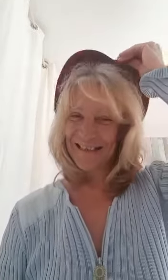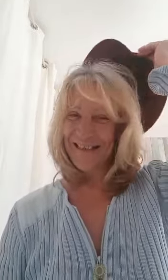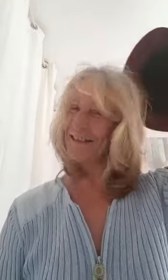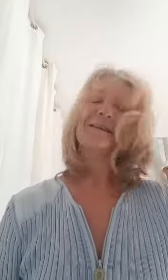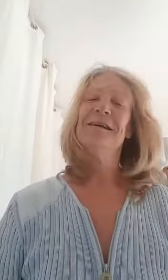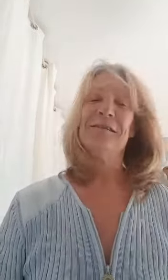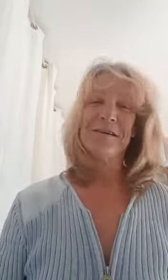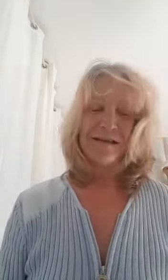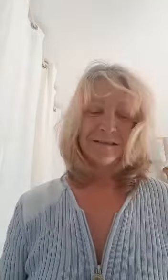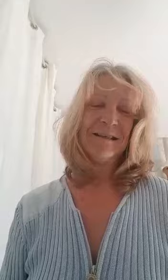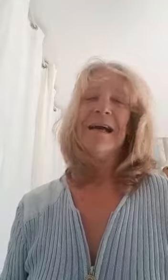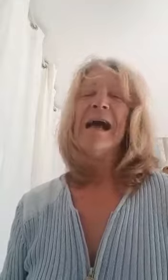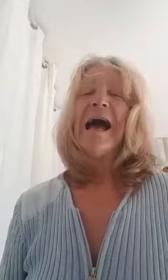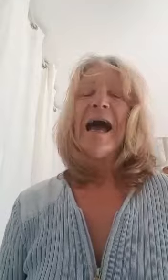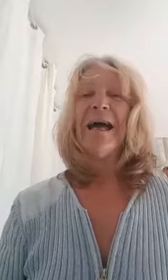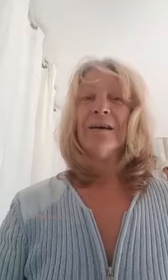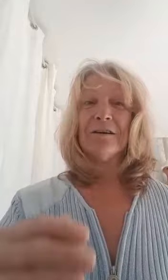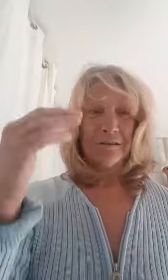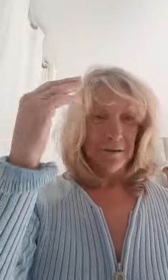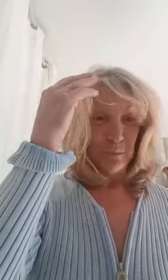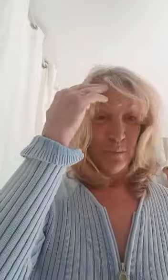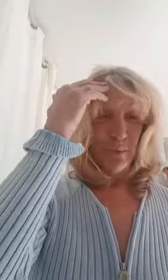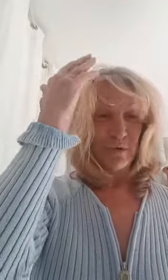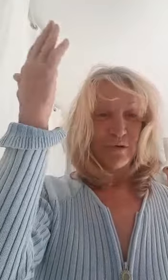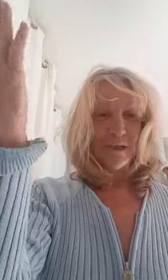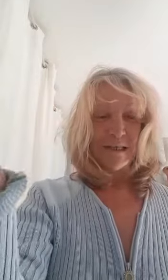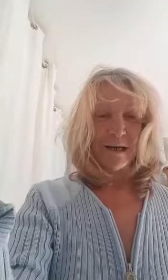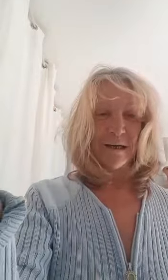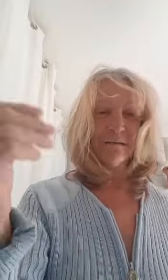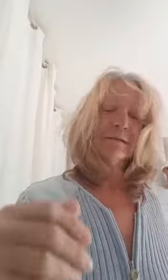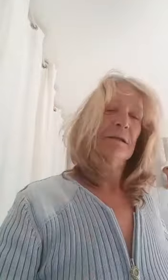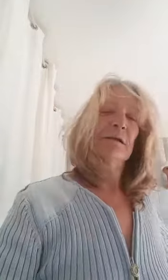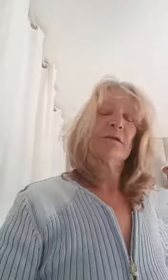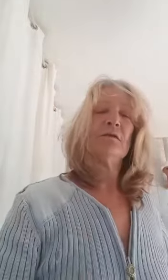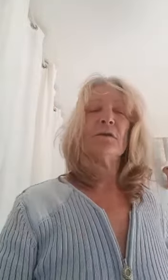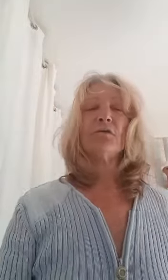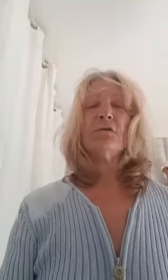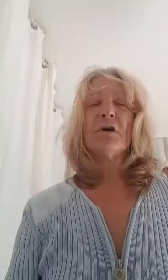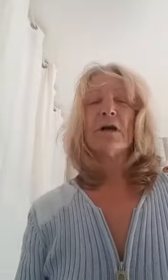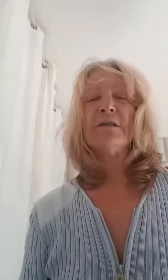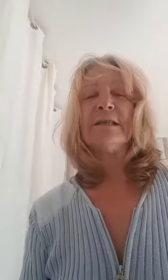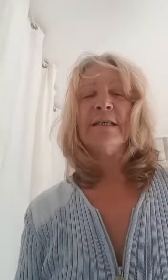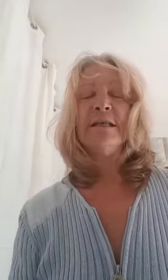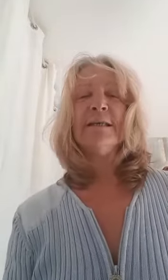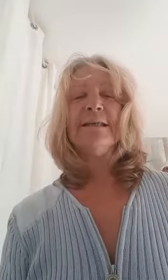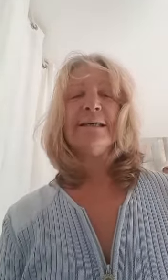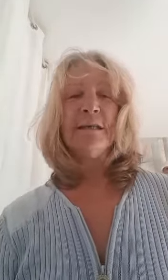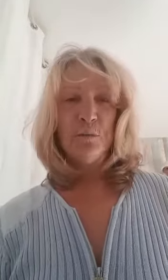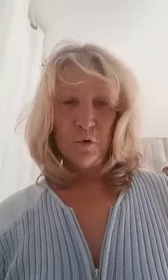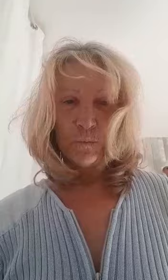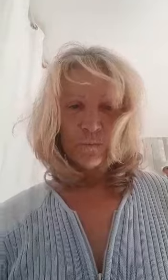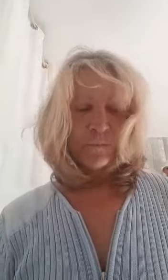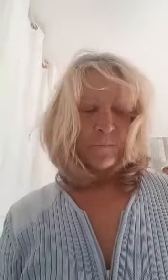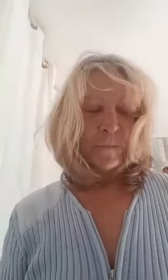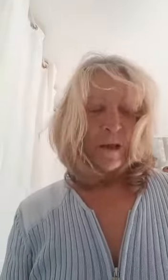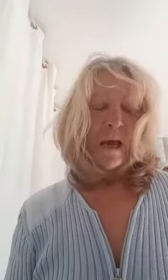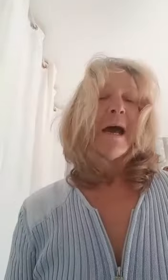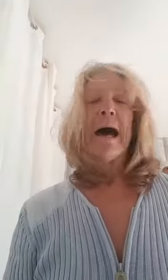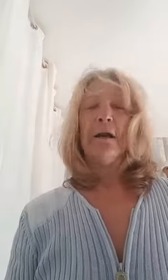pratique. Voilà. Alors, bonjour Isra, nous allons revoir le signe des animaux. Alors,